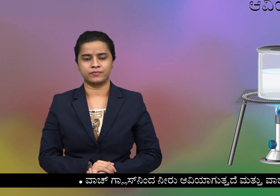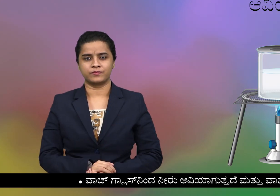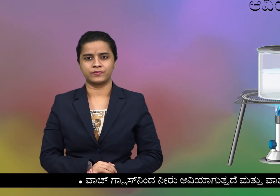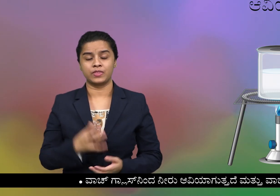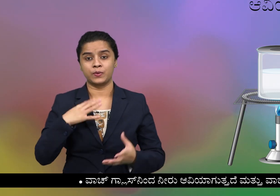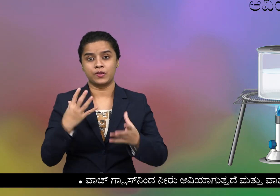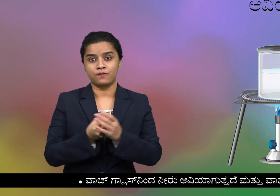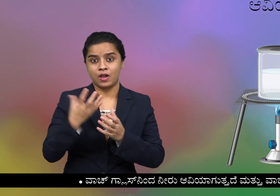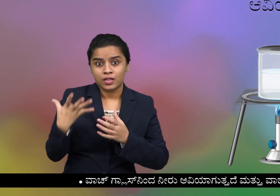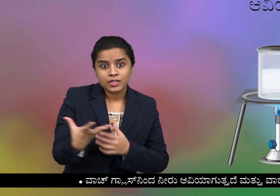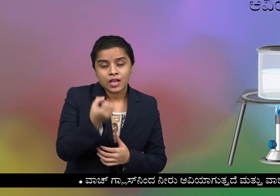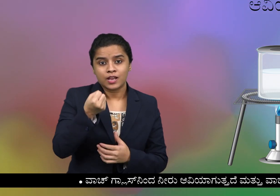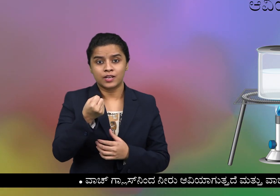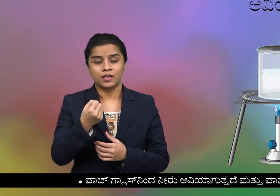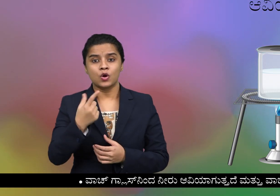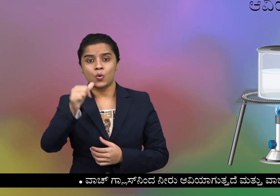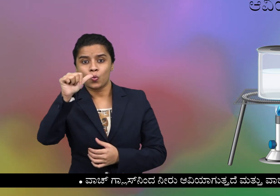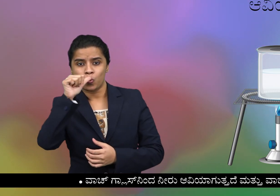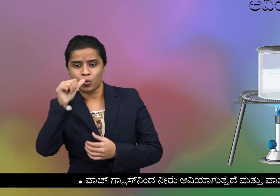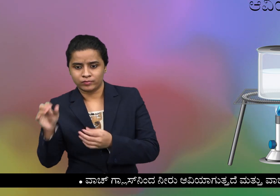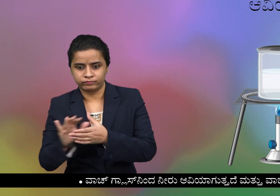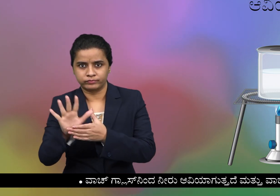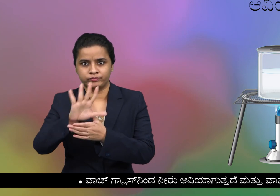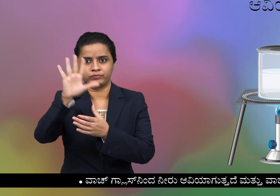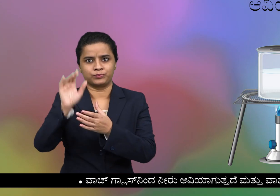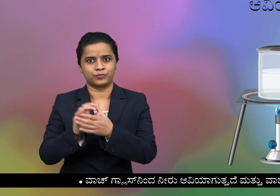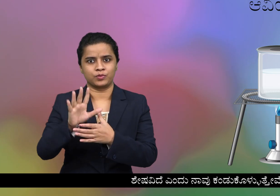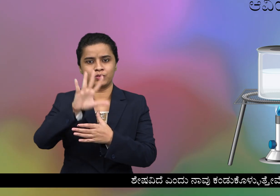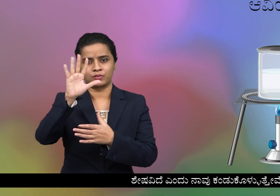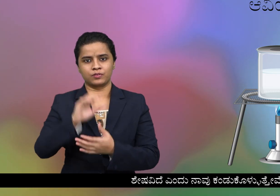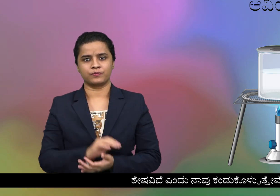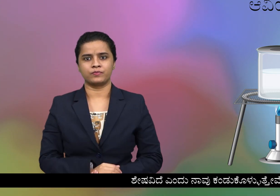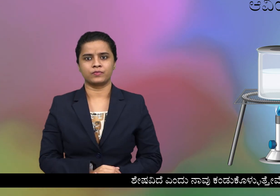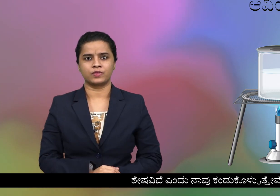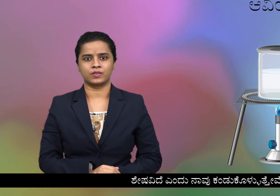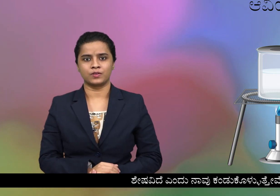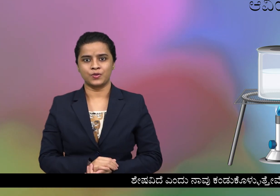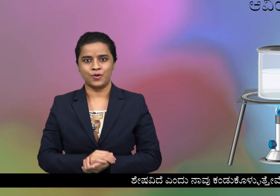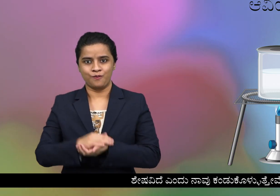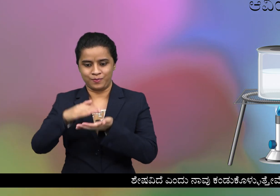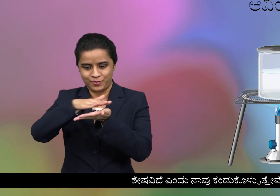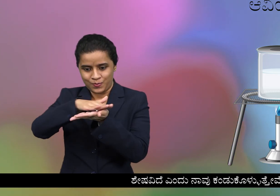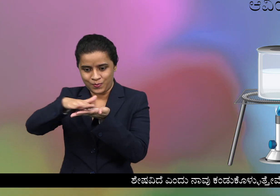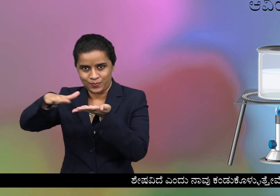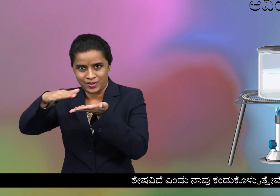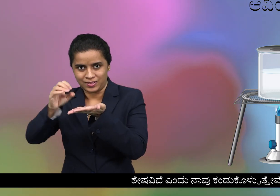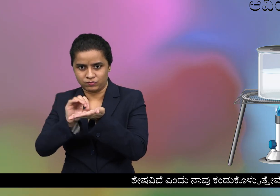ವಾಚ್ ಗ್ಲಾಸ್ನಿಂದ ನೀರು ಆವಿಯಾಗುತ್ತದೆ ಮತ್ತು ವಾಚ್ ಗ್ಲಾಸ್ನಲ್ಲಿ ವಿಶೇಷವಿದೆ ಎಂದು ನಾವು ಕಂಡುಕೊಳ್ಳುತ್ತೇವೆ.